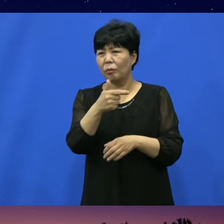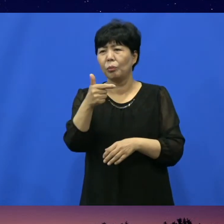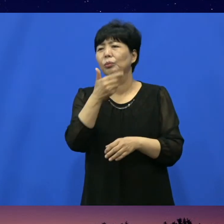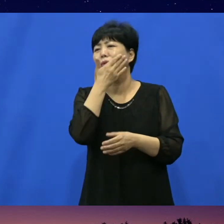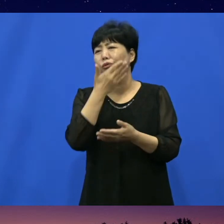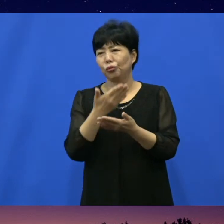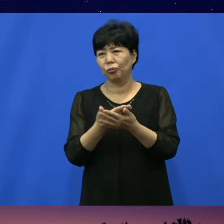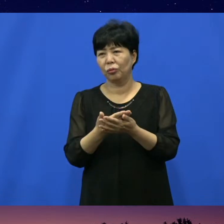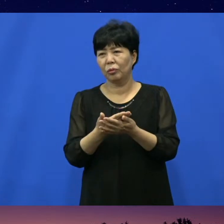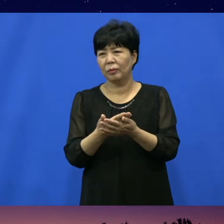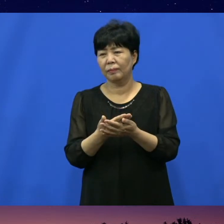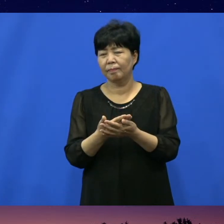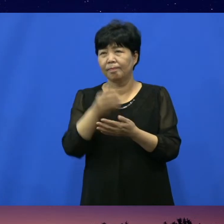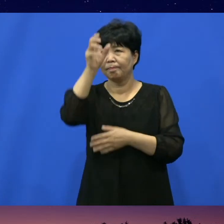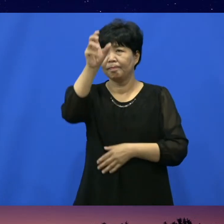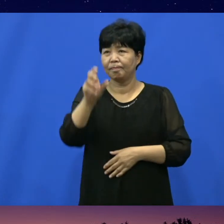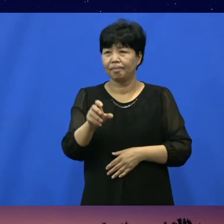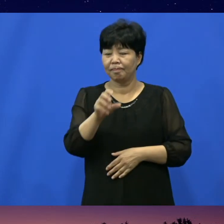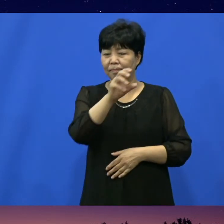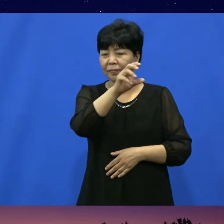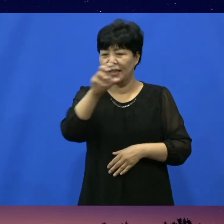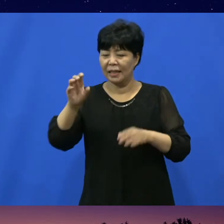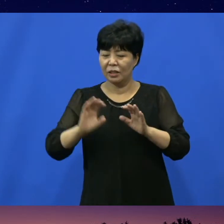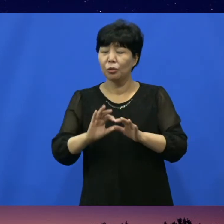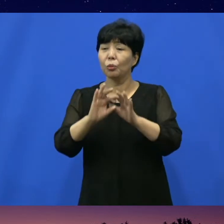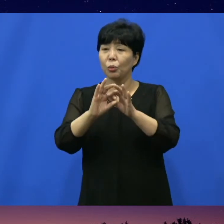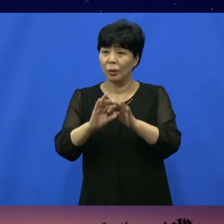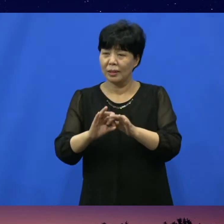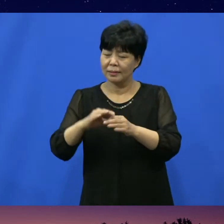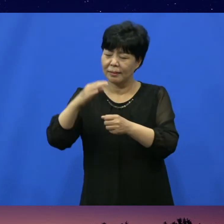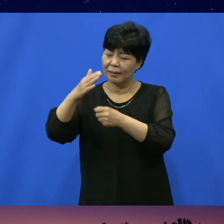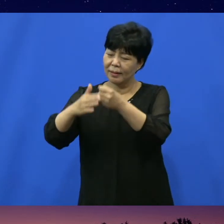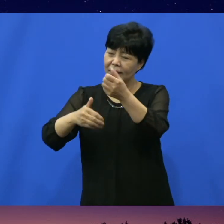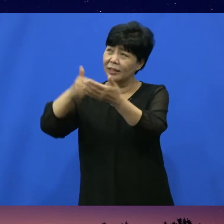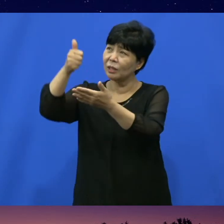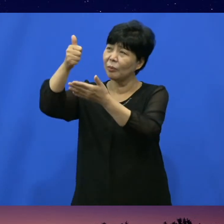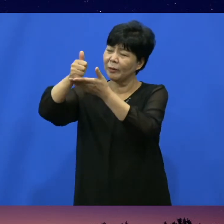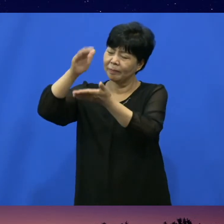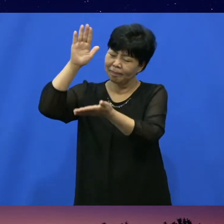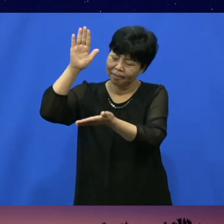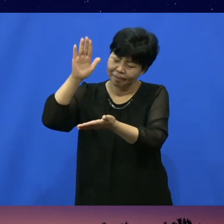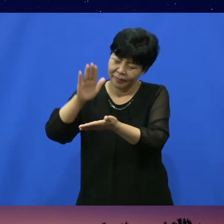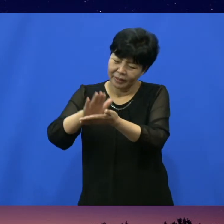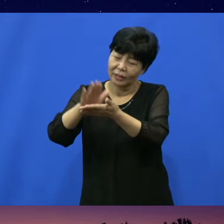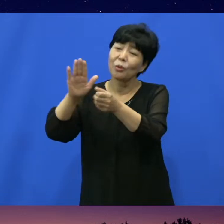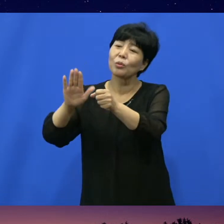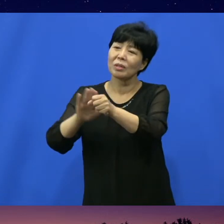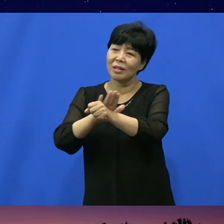십자가 안에서 하나님의 그 심장을 우리가 만나는 거예요. 뜨거운 심장, 우리를 향한 강력한 사랑.